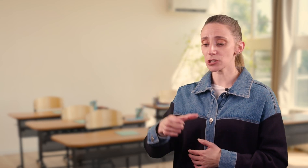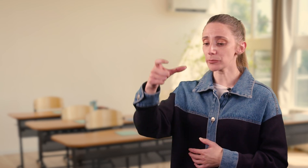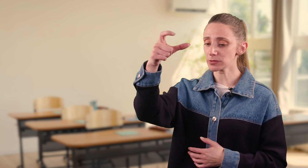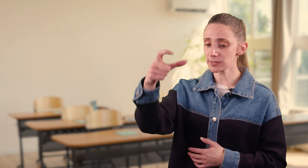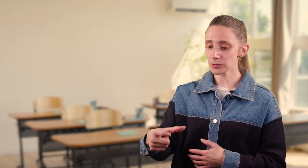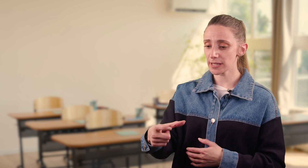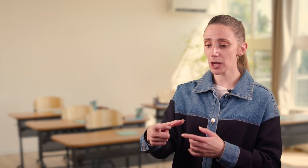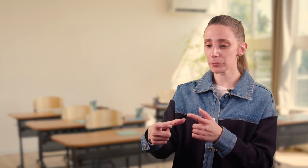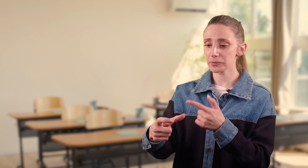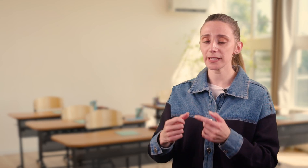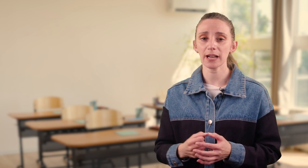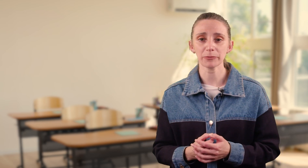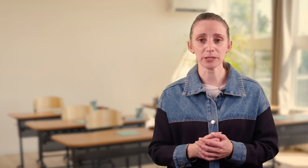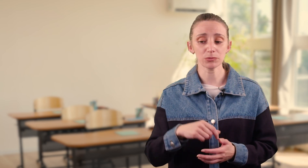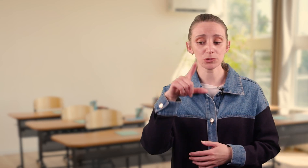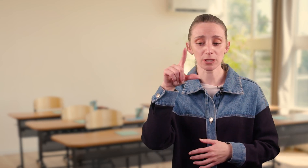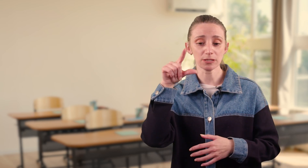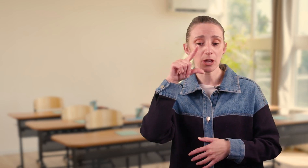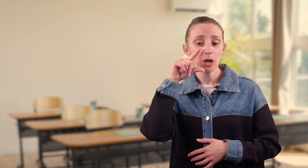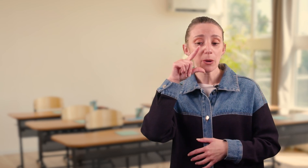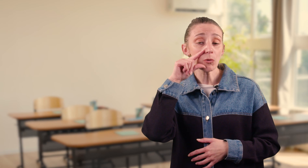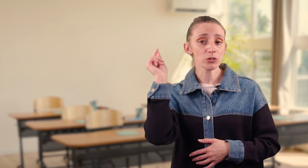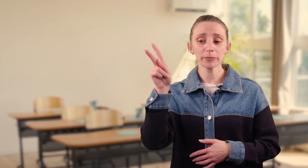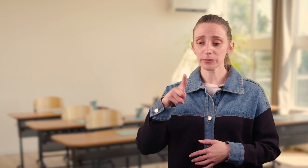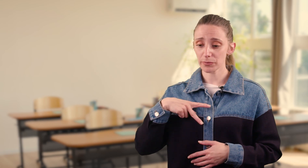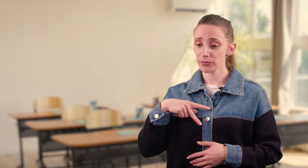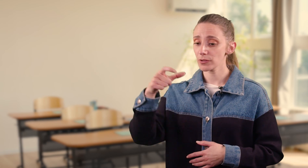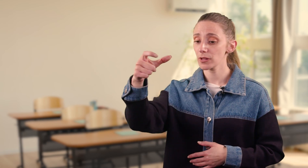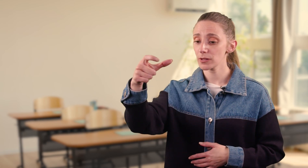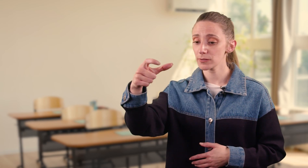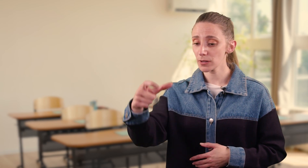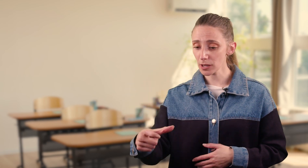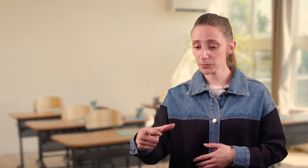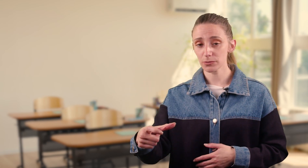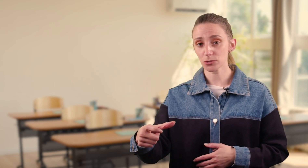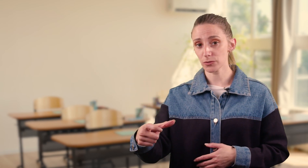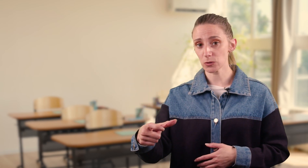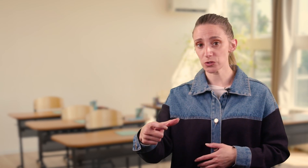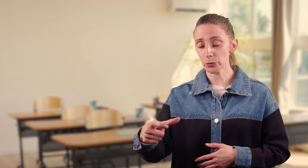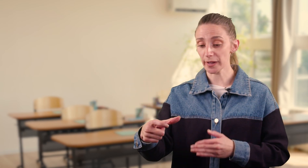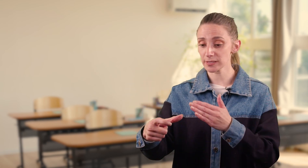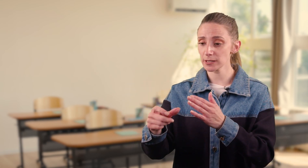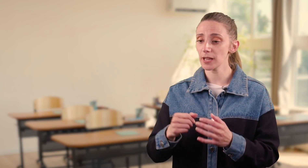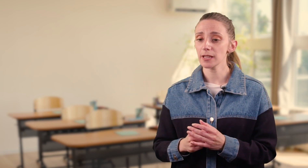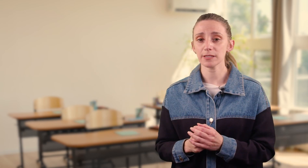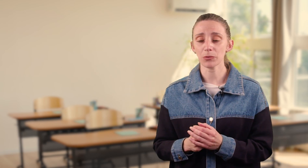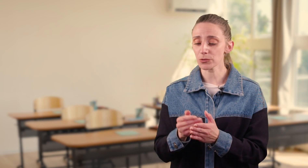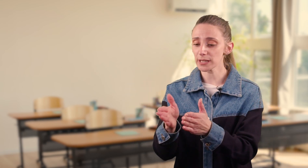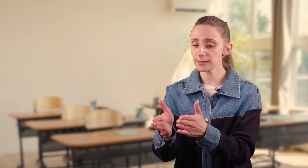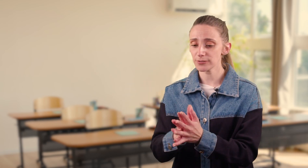Ici, je l'ai positionné, hop, il est là, mon époux. J'aurais dit mon homme, hop, je fais le signe personne, c'est bon, il est